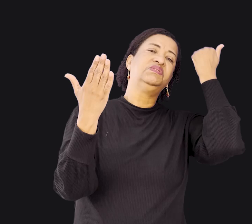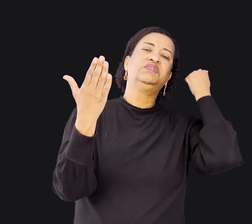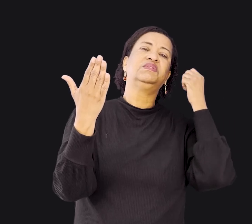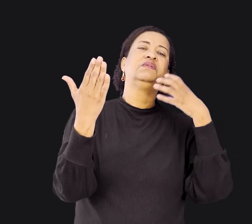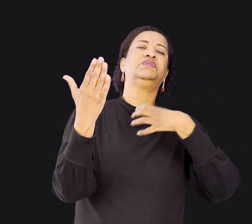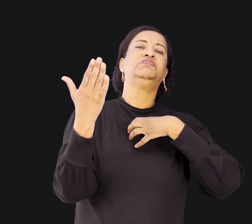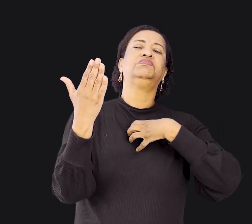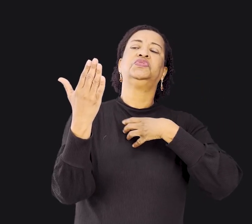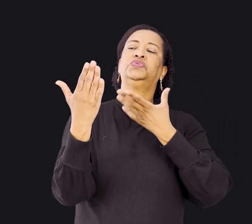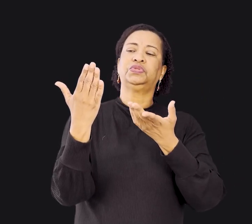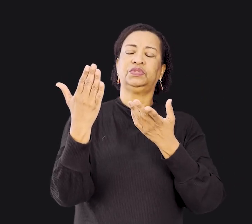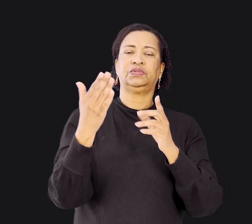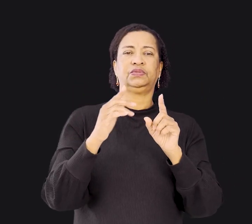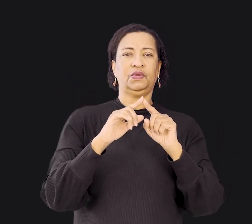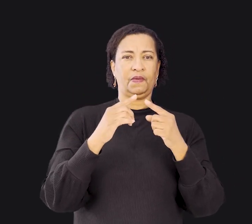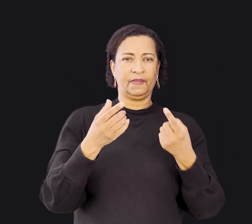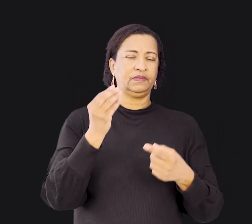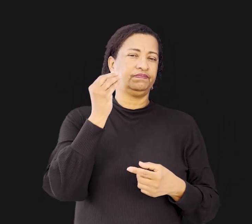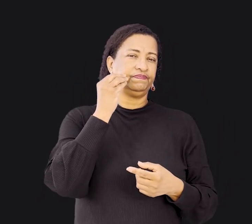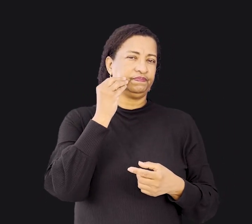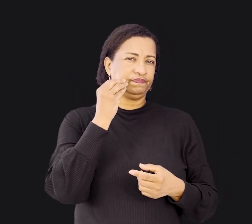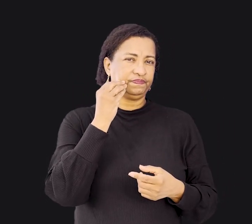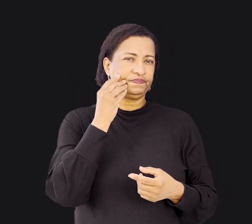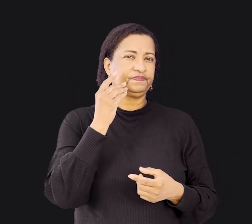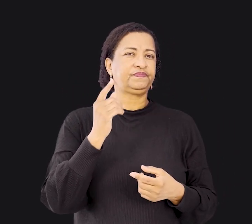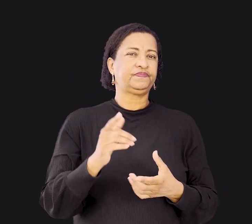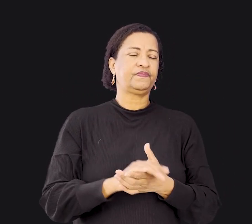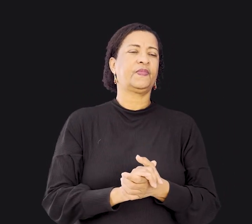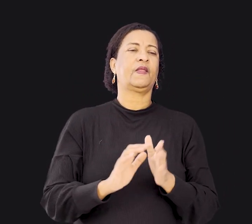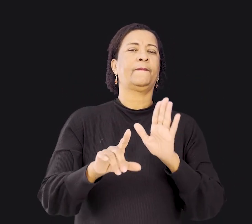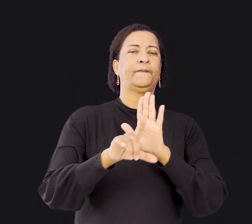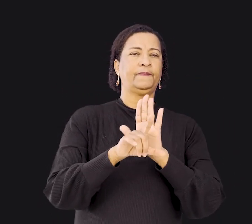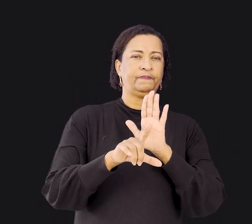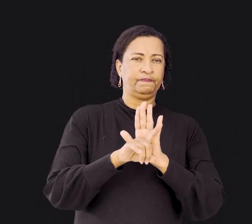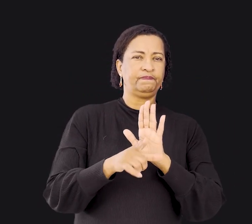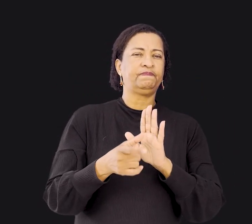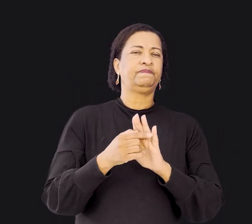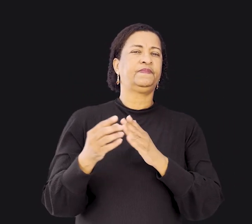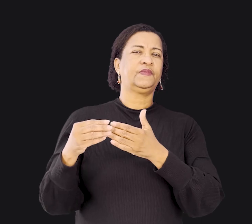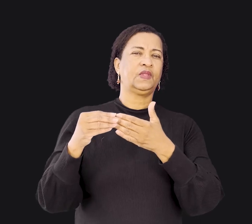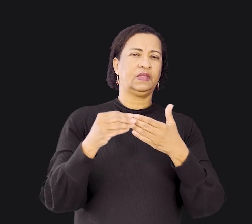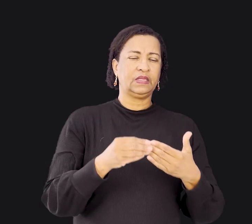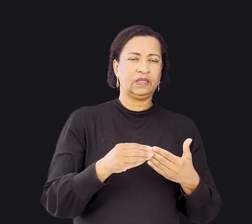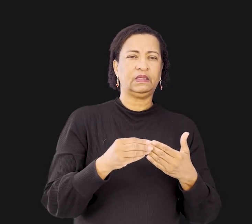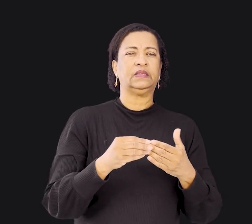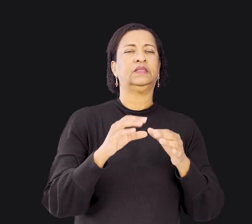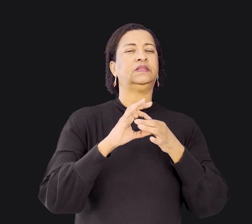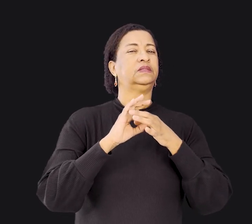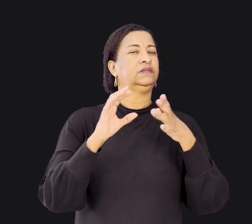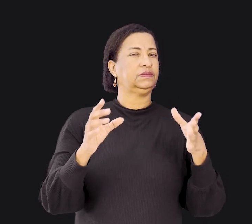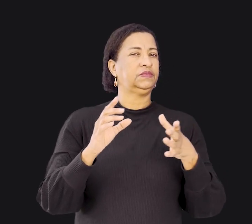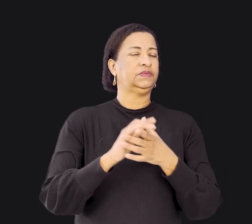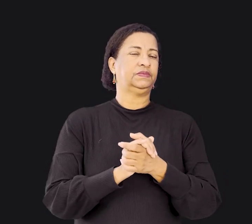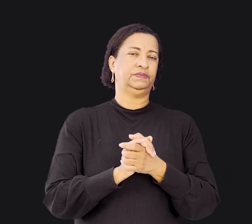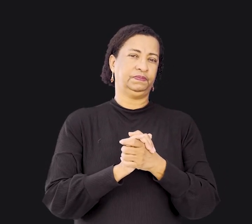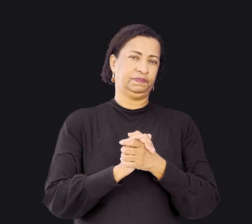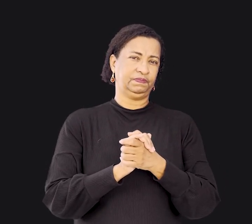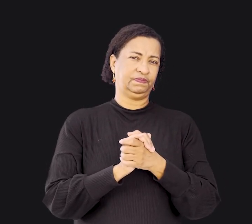aparência. Mas o homem que observa atentamente a lei perfeita, que traz a liberdade, e persevera na prática dessa